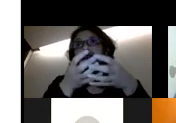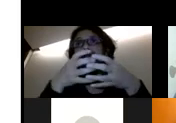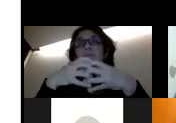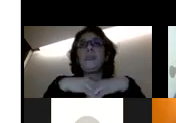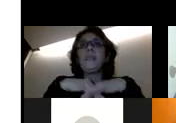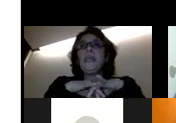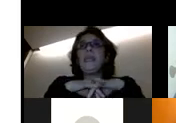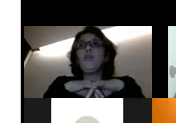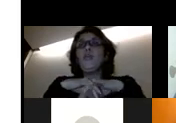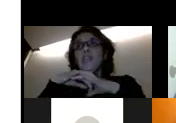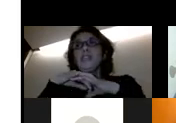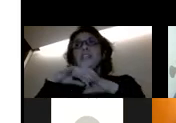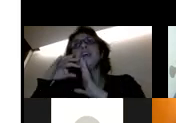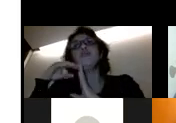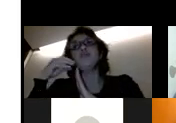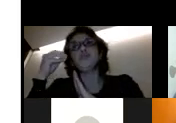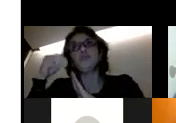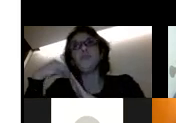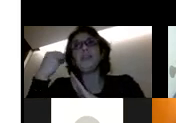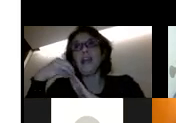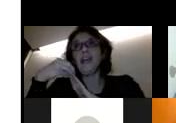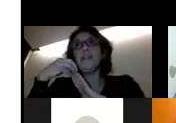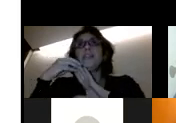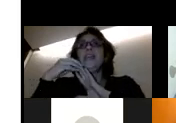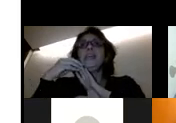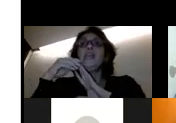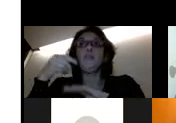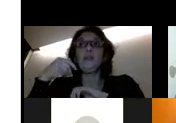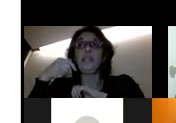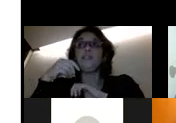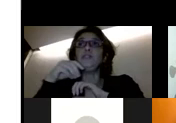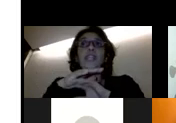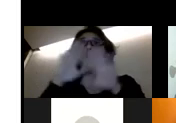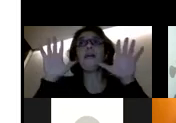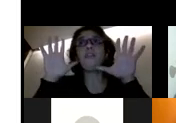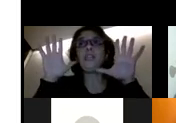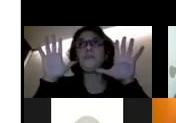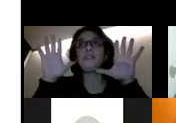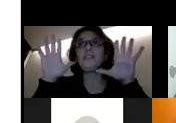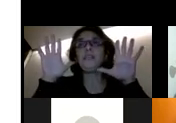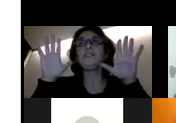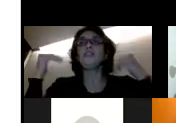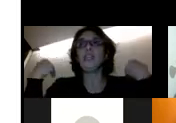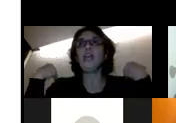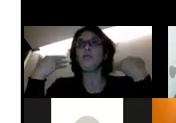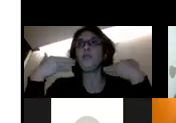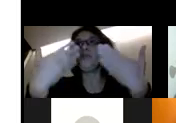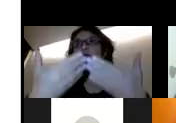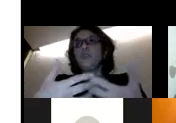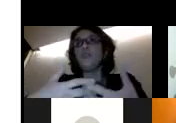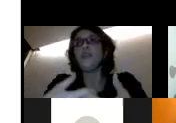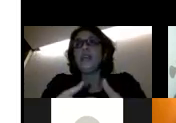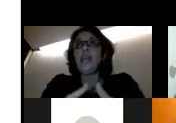del signo, o bien que la construcción verbal era no manual, donde las manos no eran partícipes, sino que